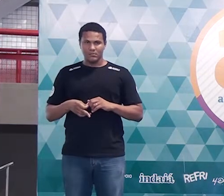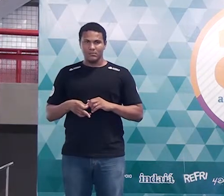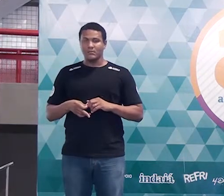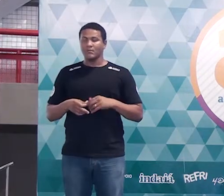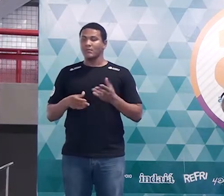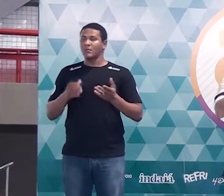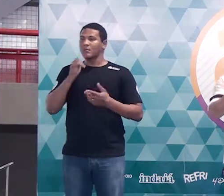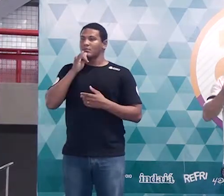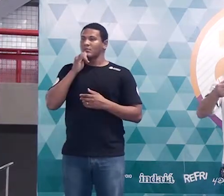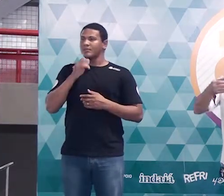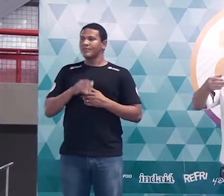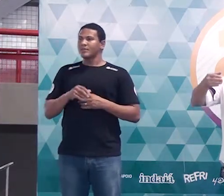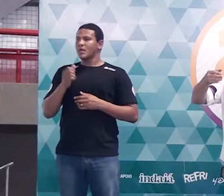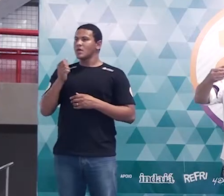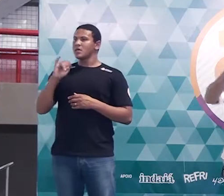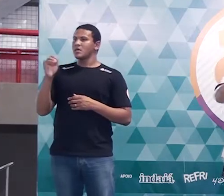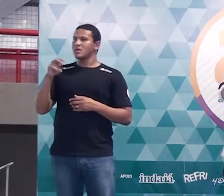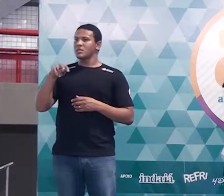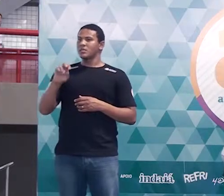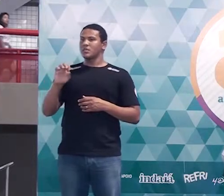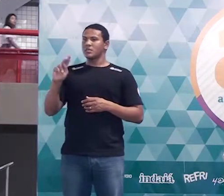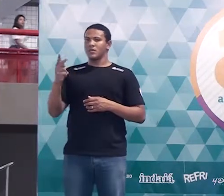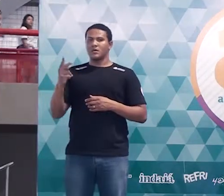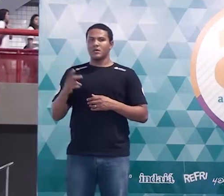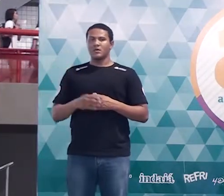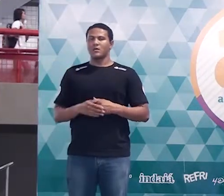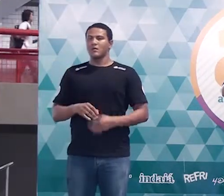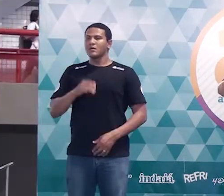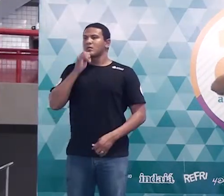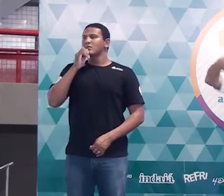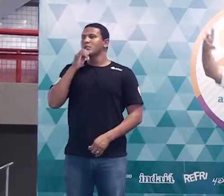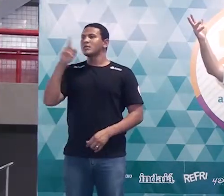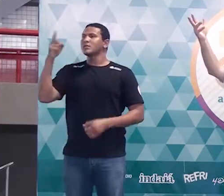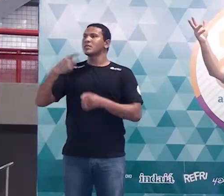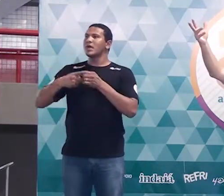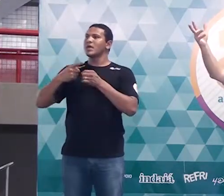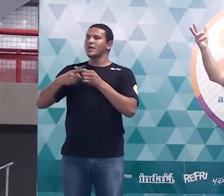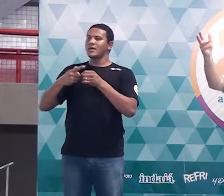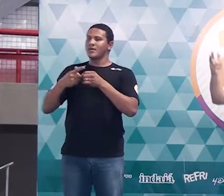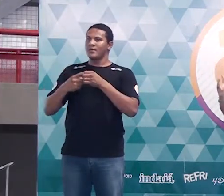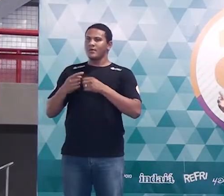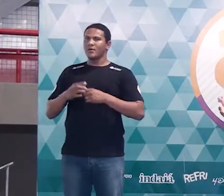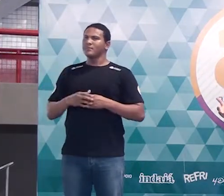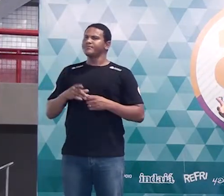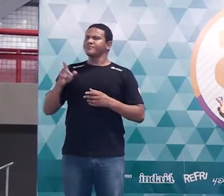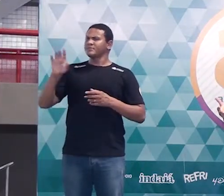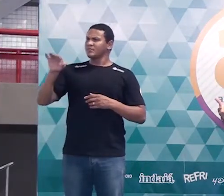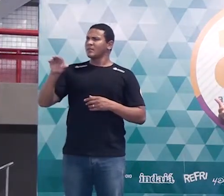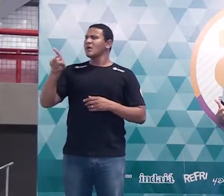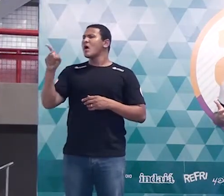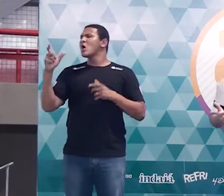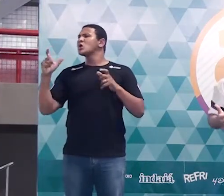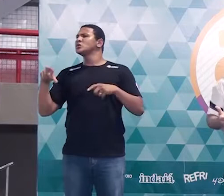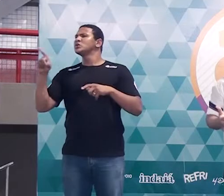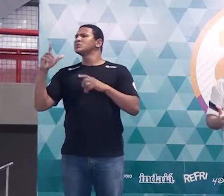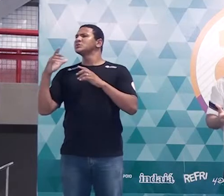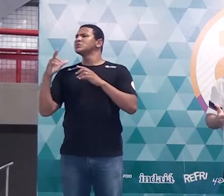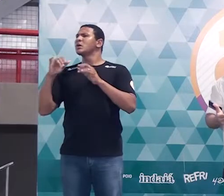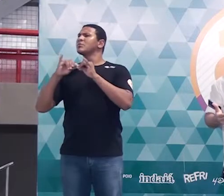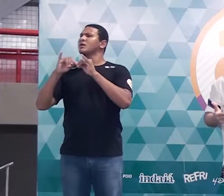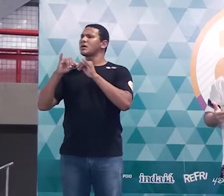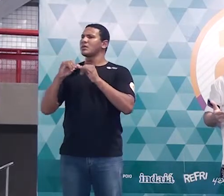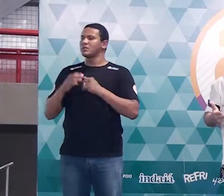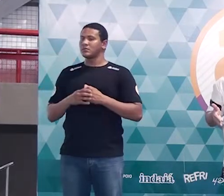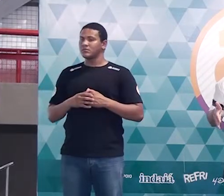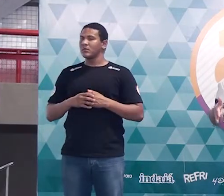Iné, por exemplo, como é que a gente chama isso? Quando a pessoa, você pergunta o endereço no interior ou num bairro qualquer e diz, fulano, onde é que fica o